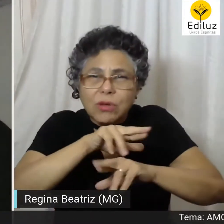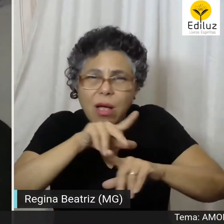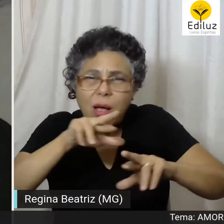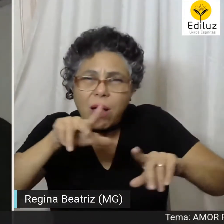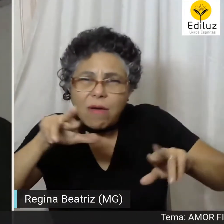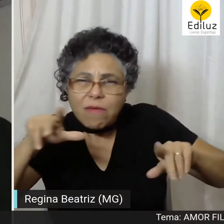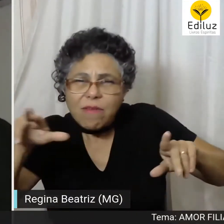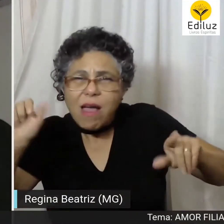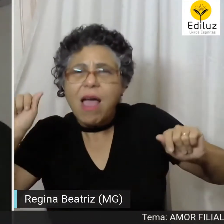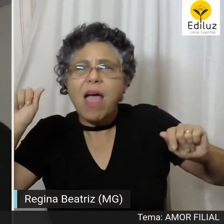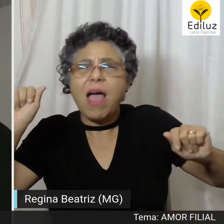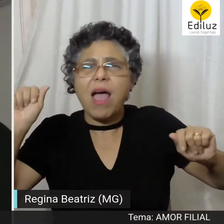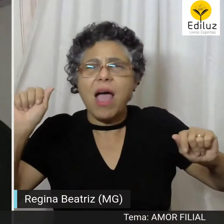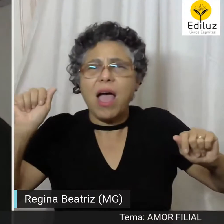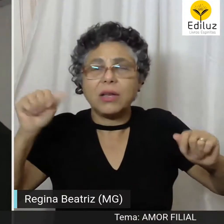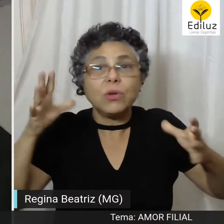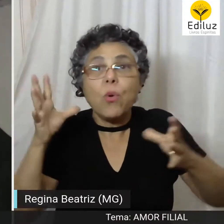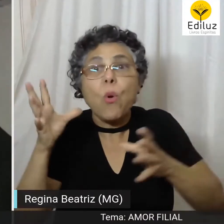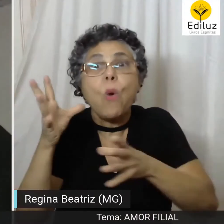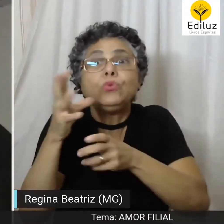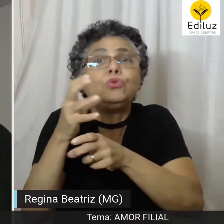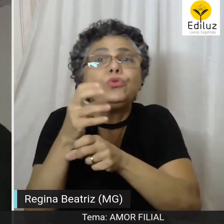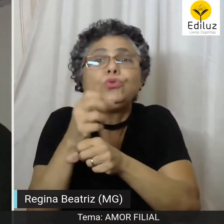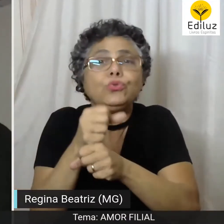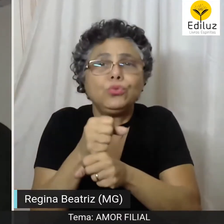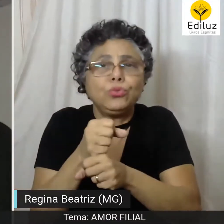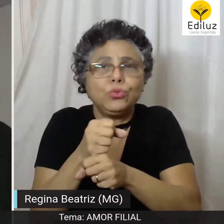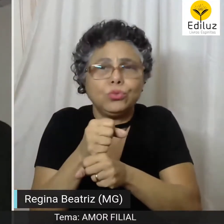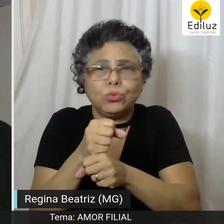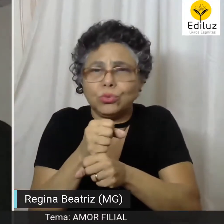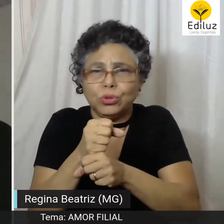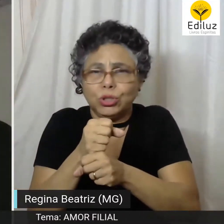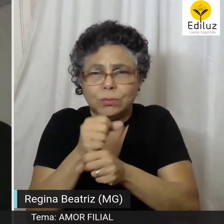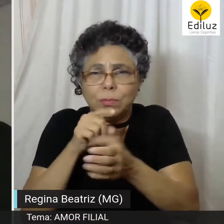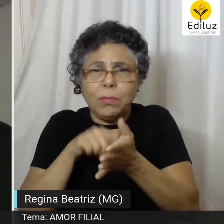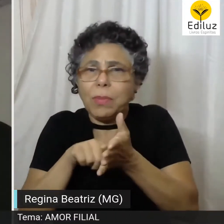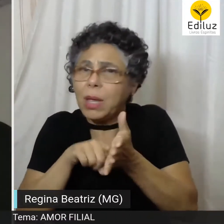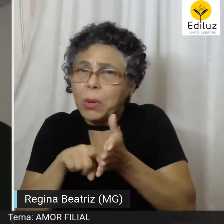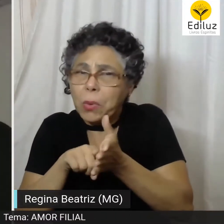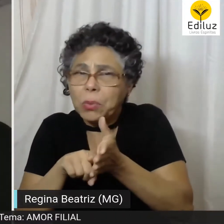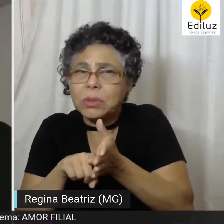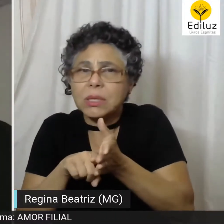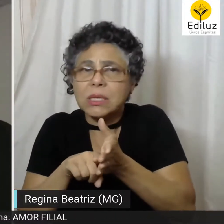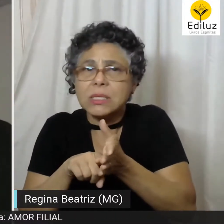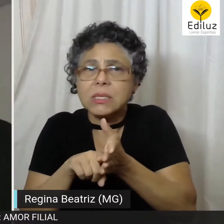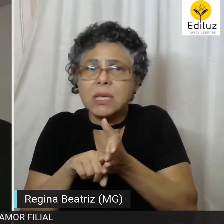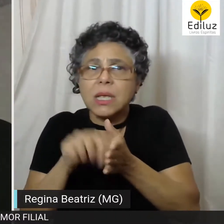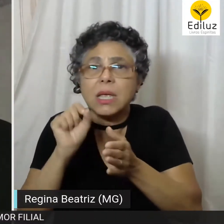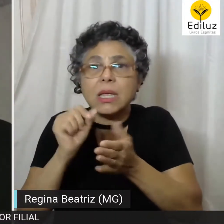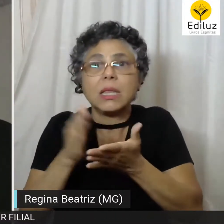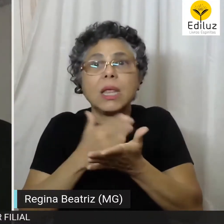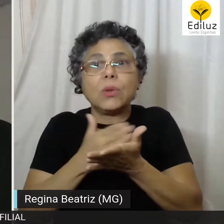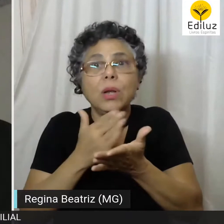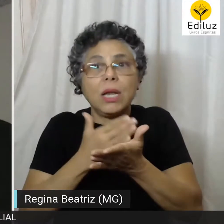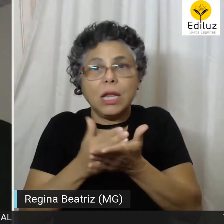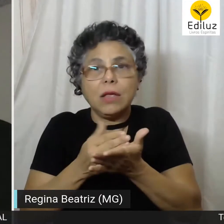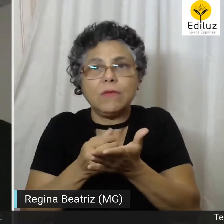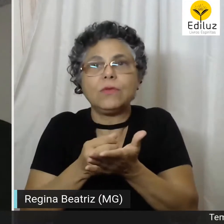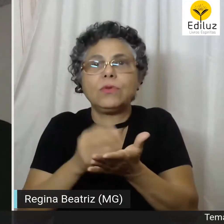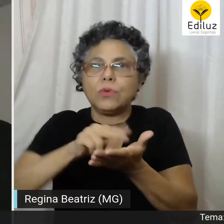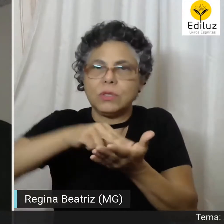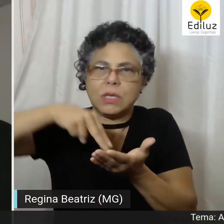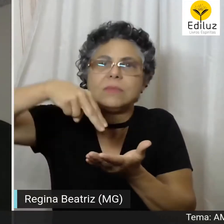questões, de um conjunto de questões, de perguntas trazidas no Livro dos